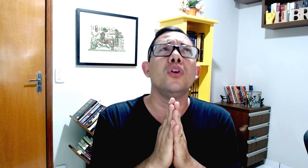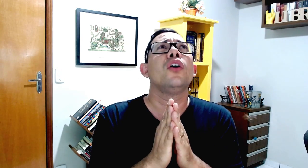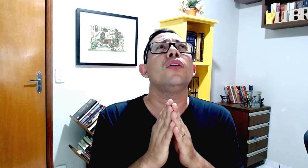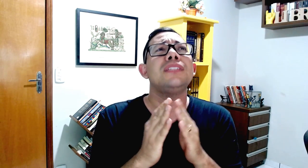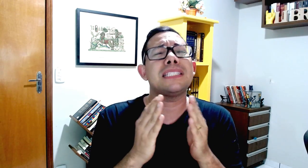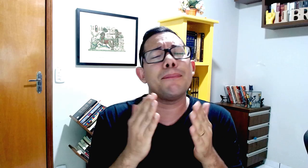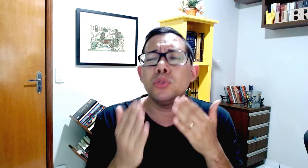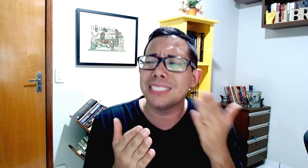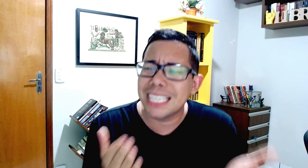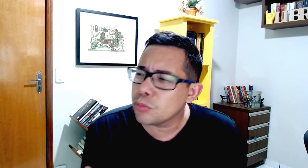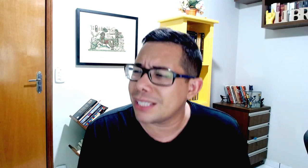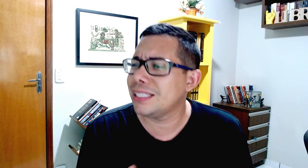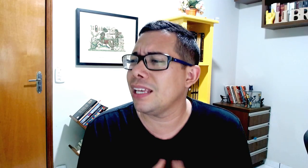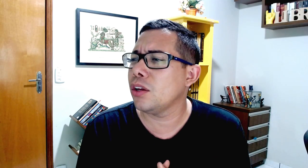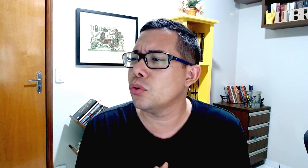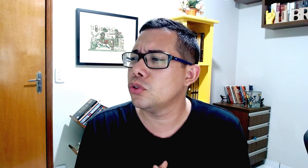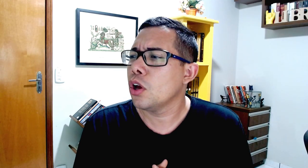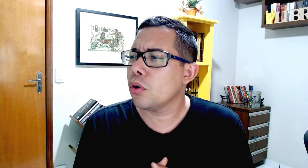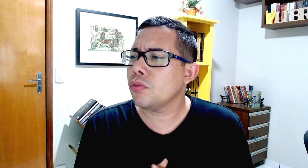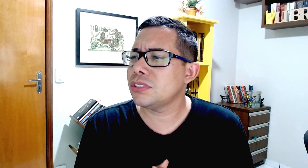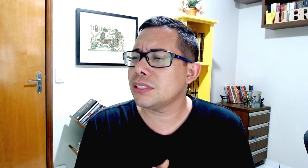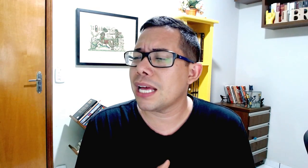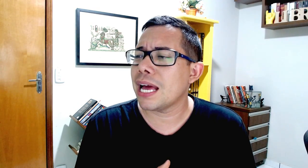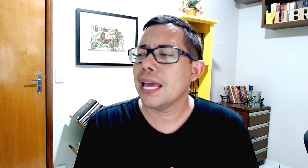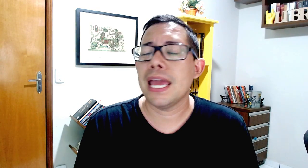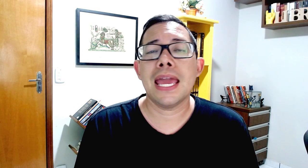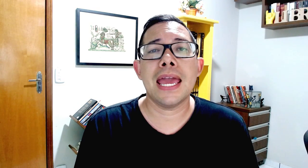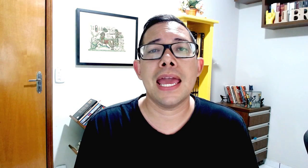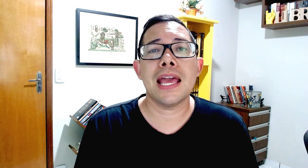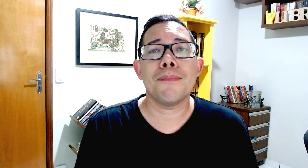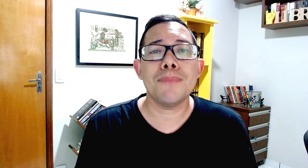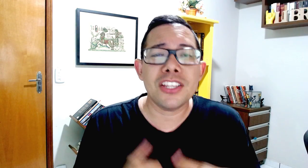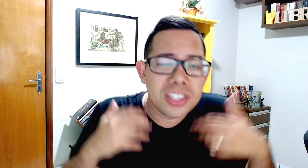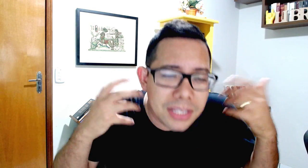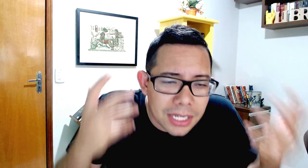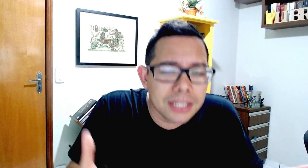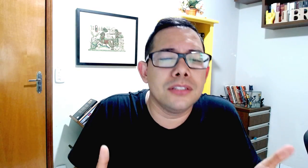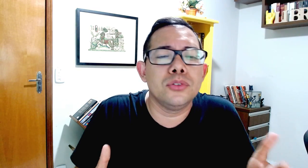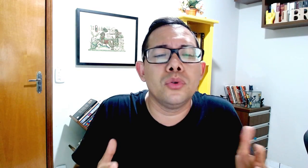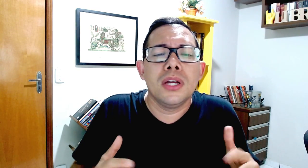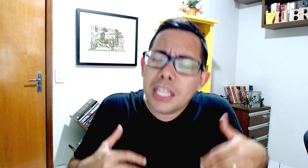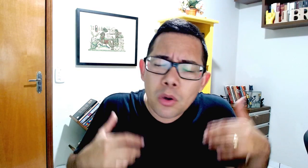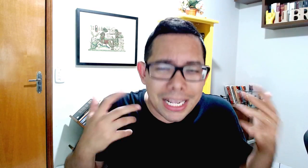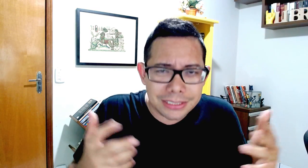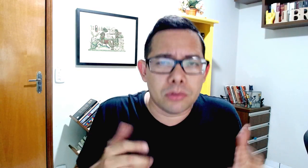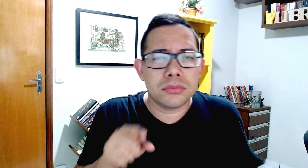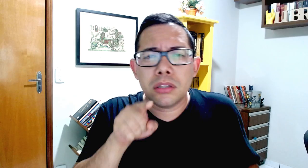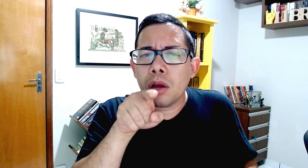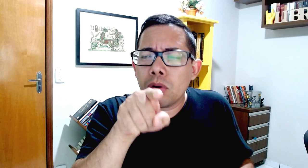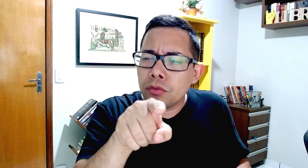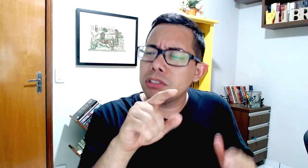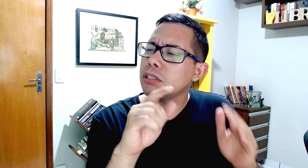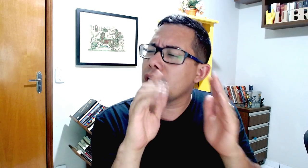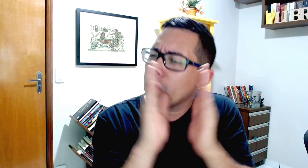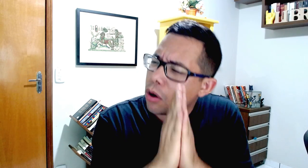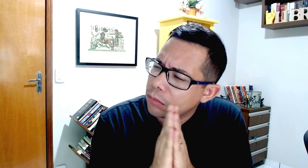quando você tá buscando a Deus quando você tá é meditando em oração até quando você está